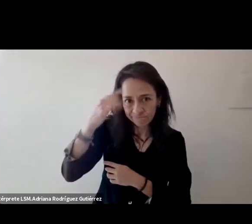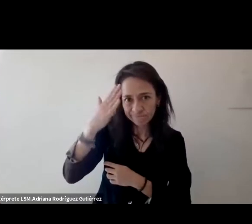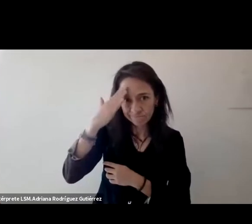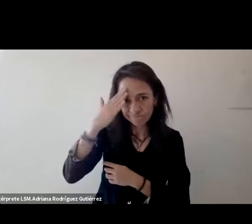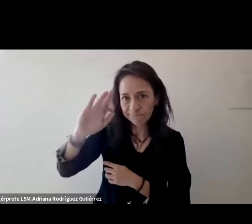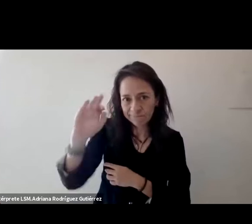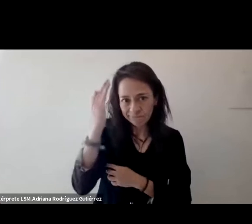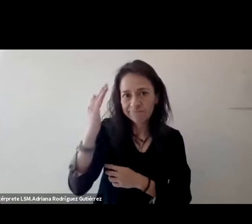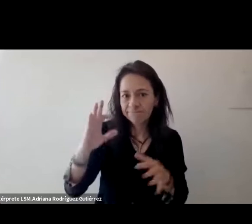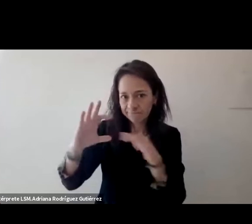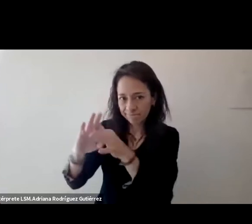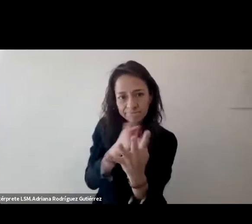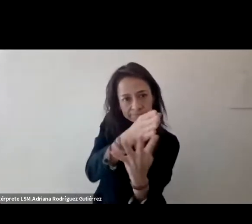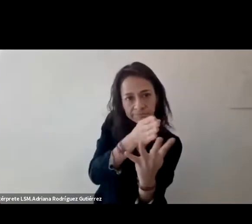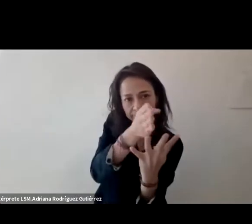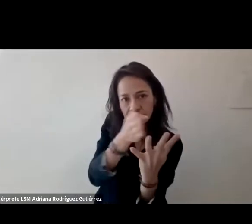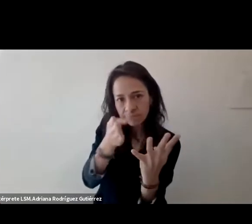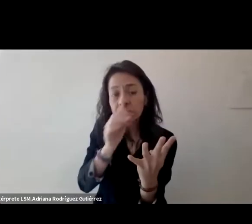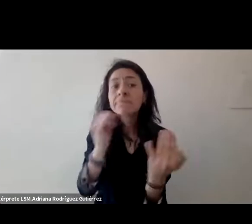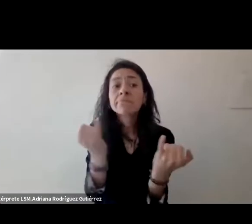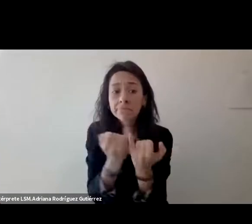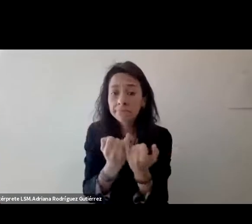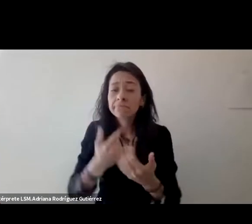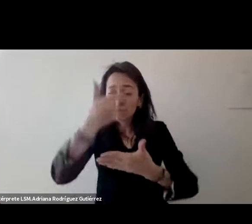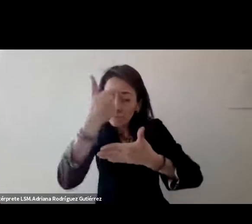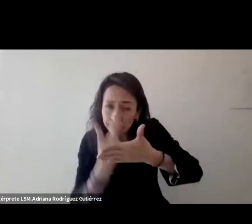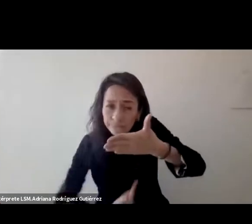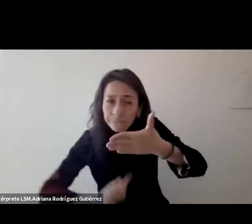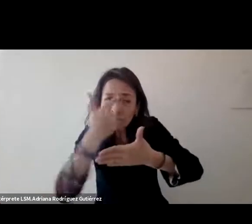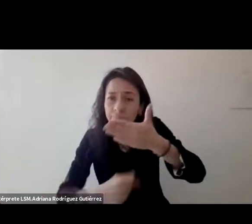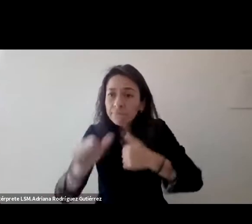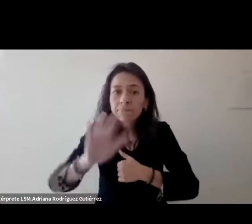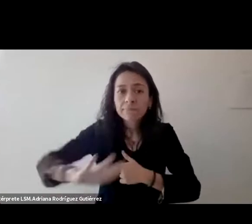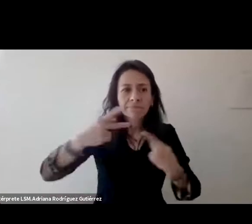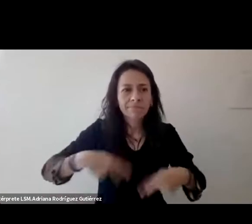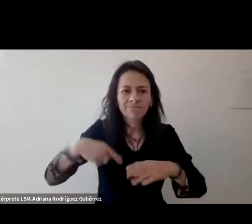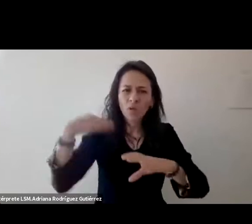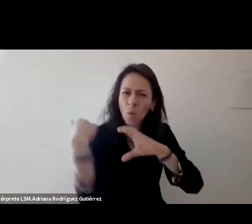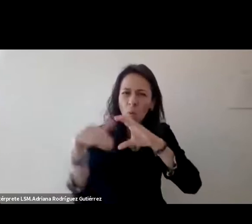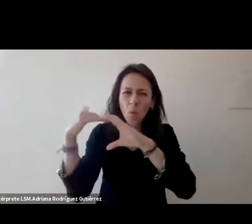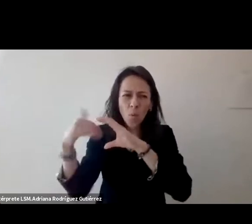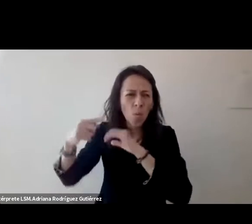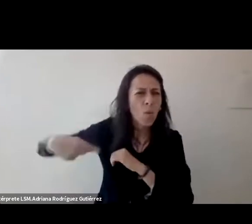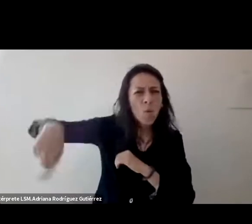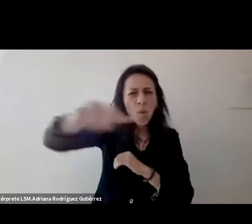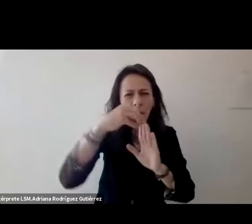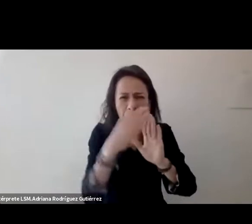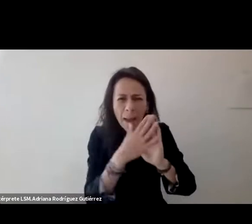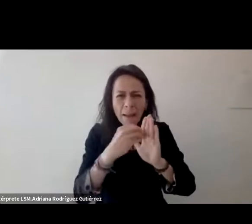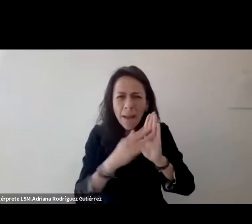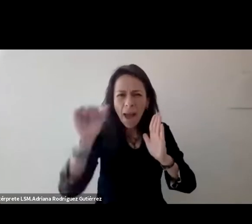el directorio con los nombres de todas las personas, los correos electrónicos de todos y también la cuenta